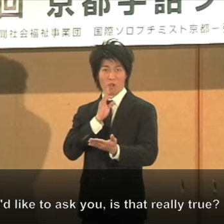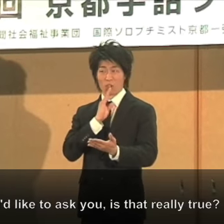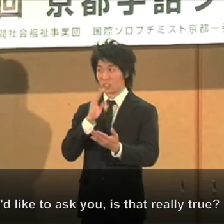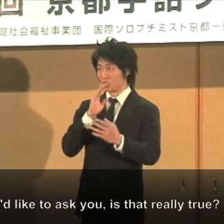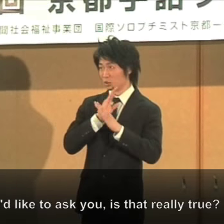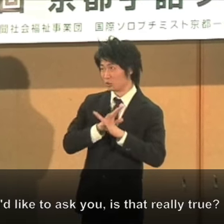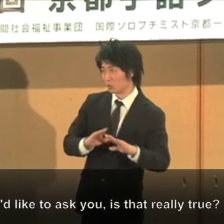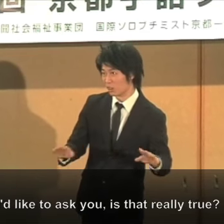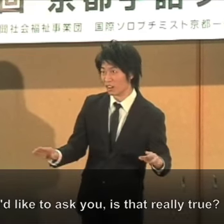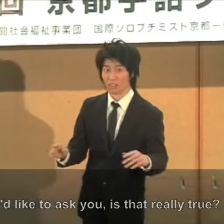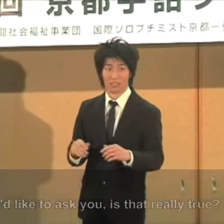本当でしょうか？静か？